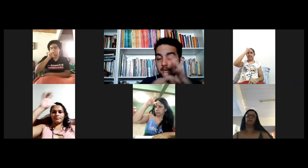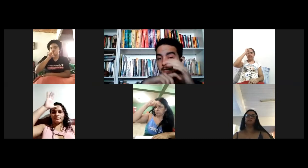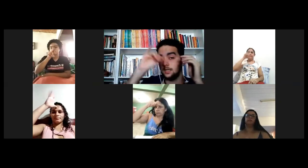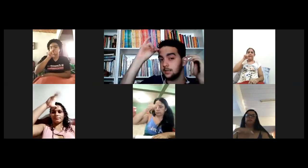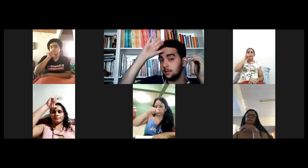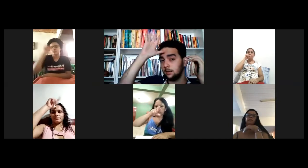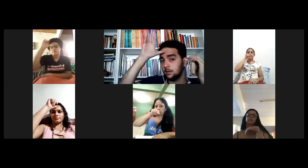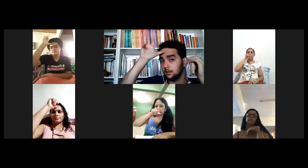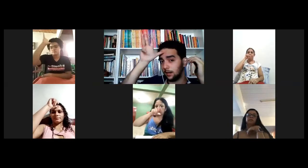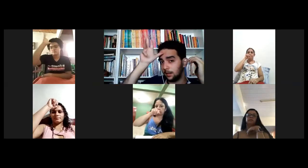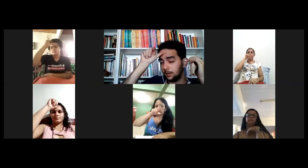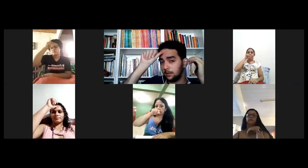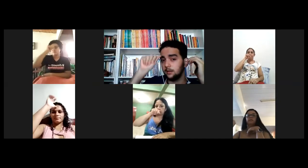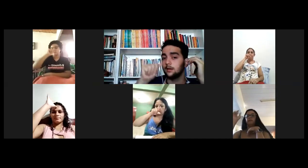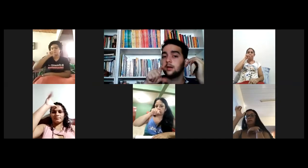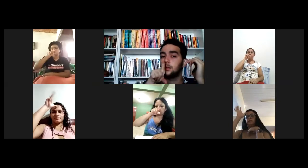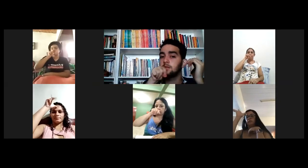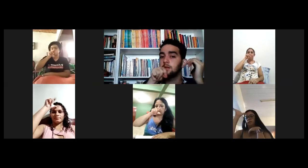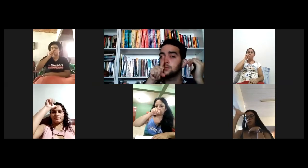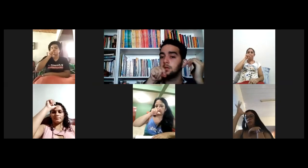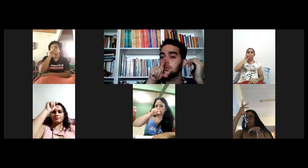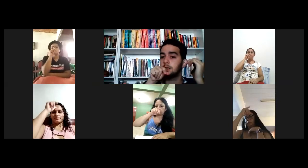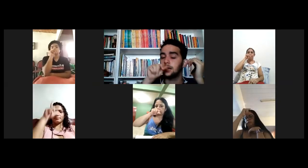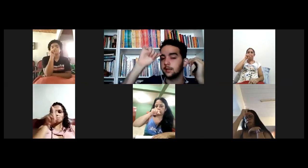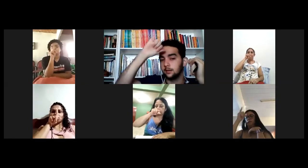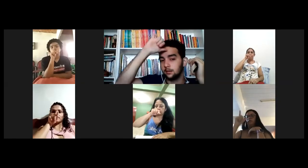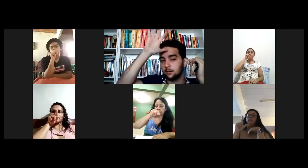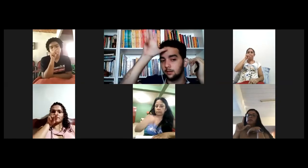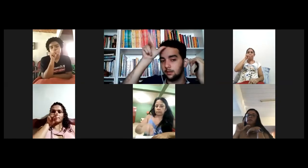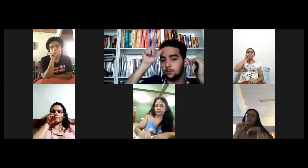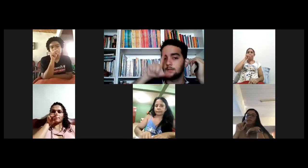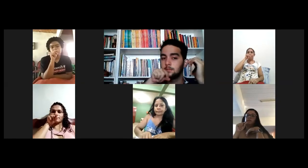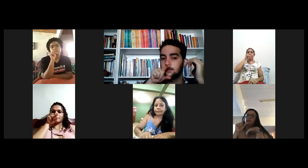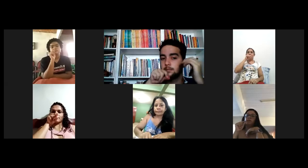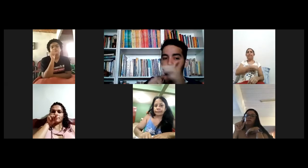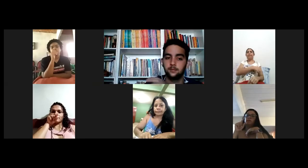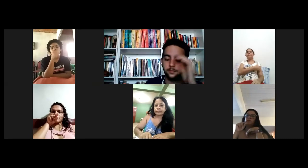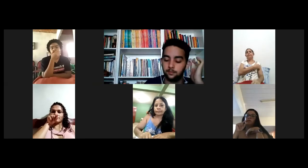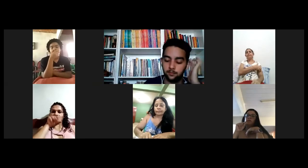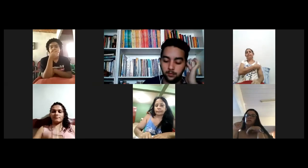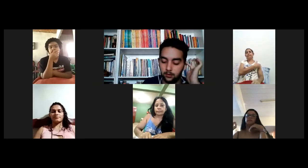faz a crista da galinha e depois faz o bico da galinha.